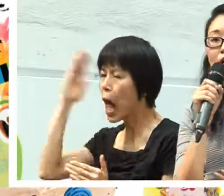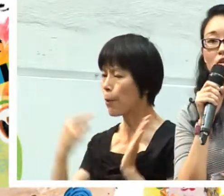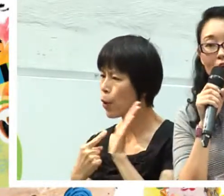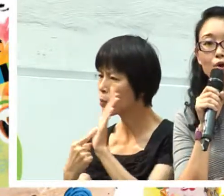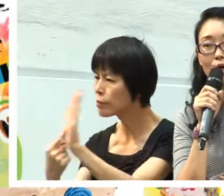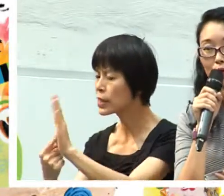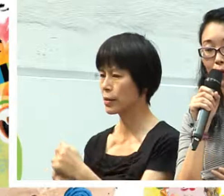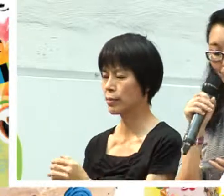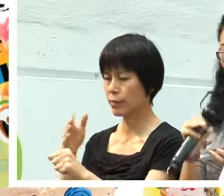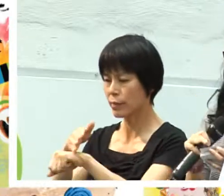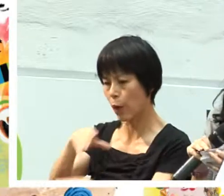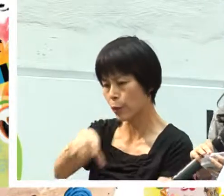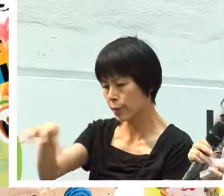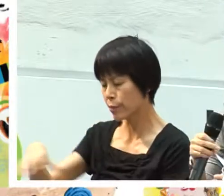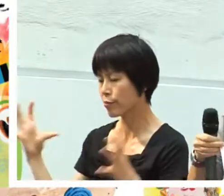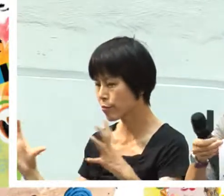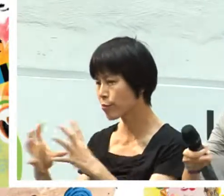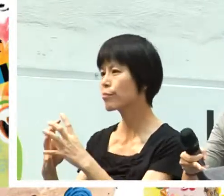進這個社會的共融。